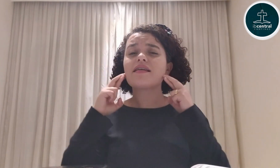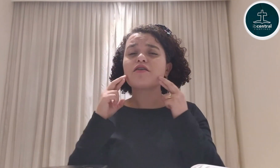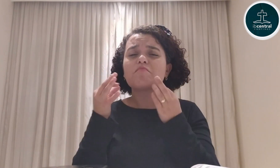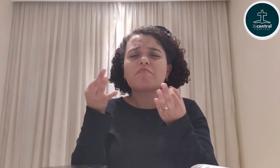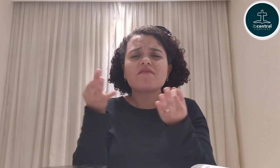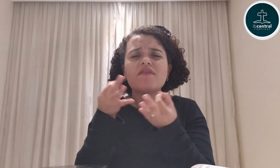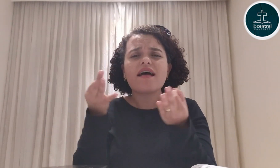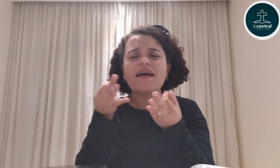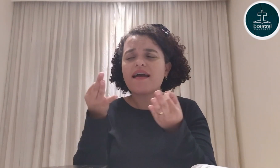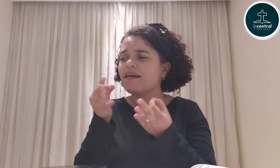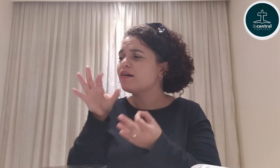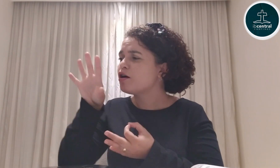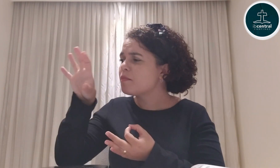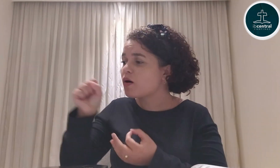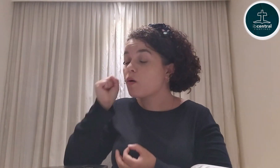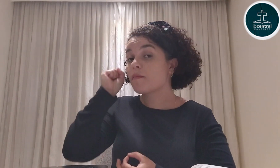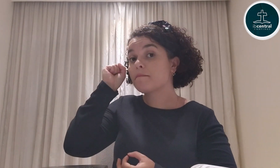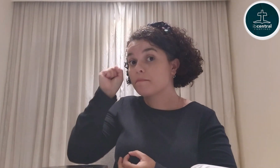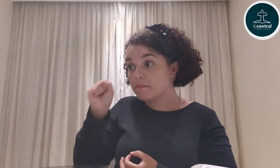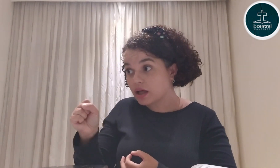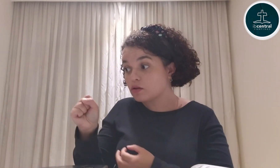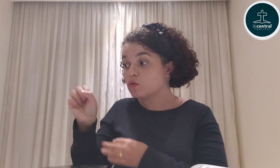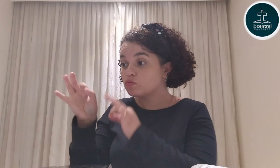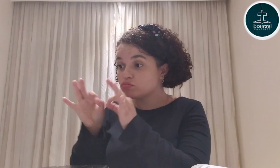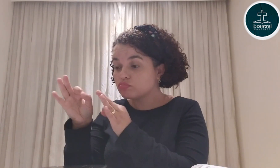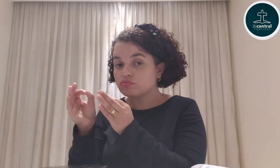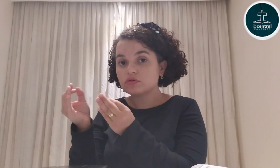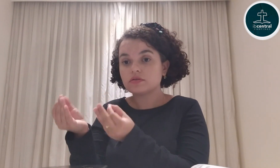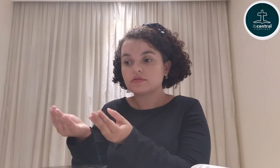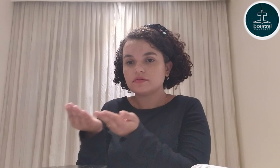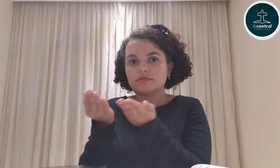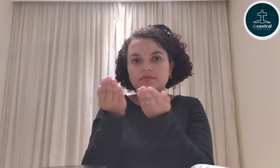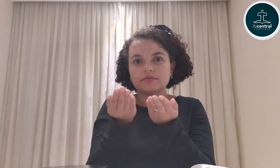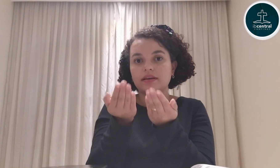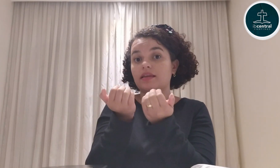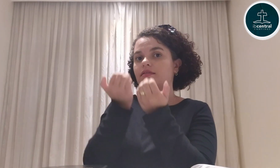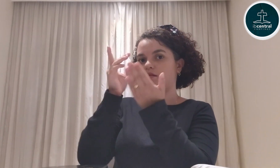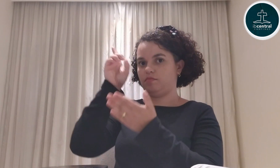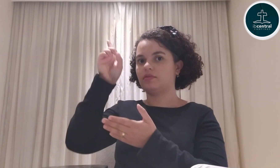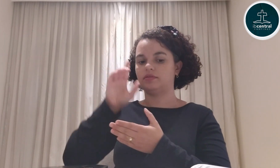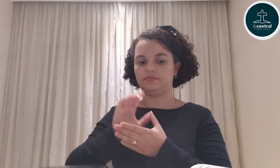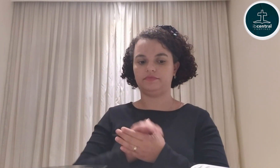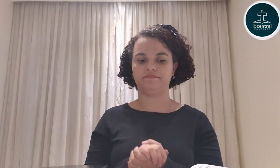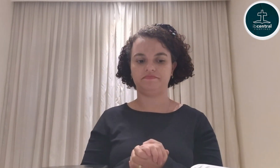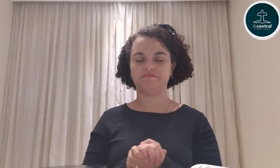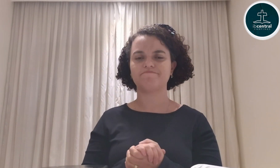Ele escolheu um carneirinho sem nenhum defeito